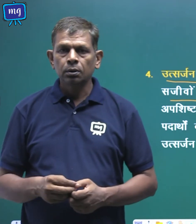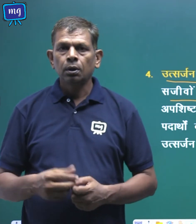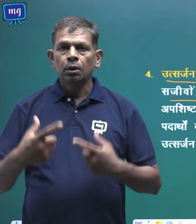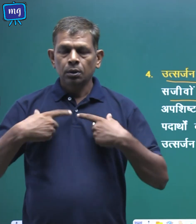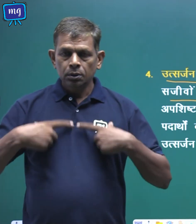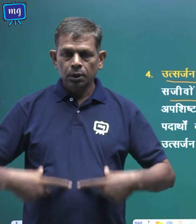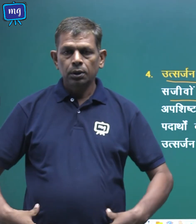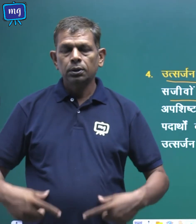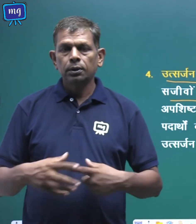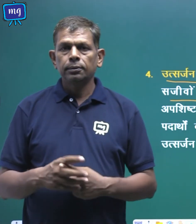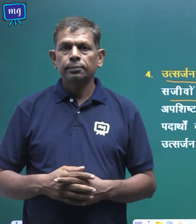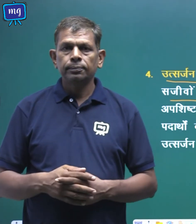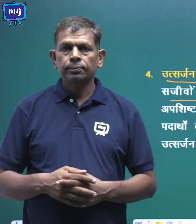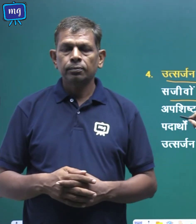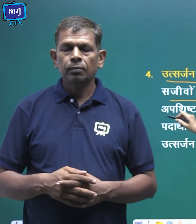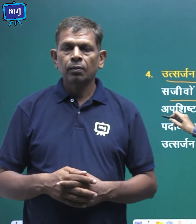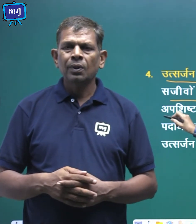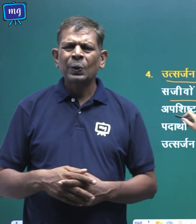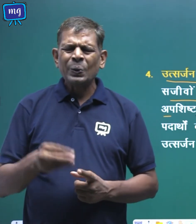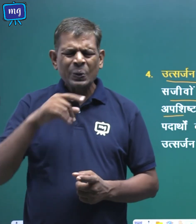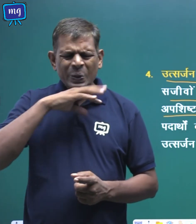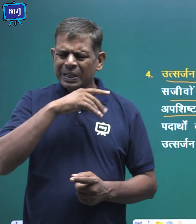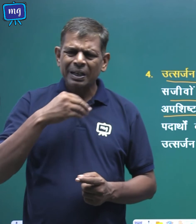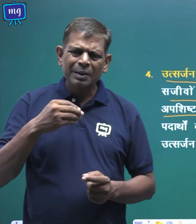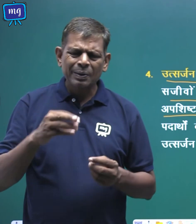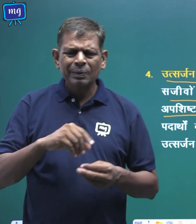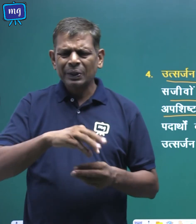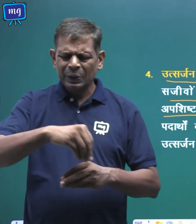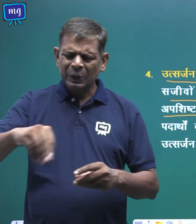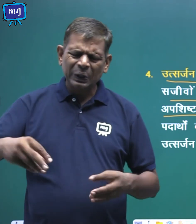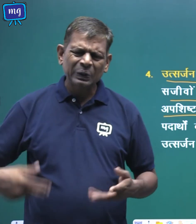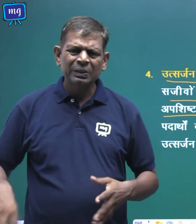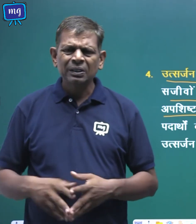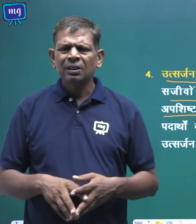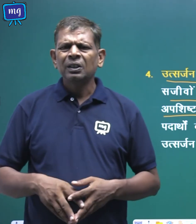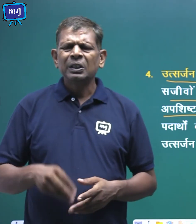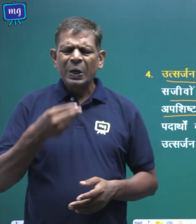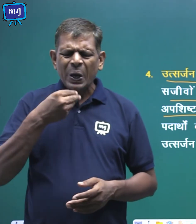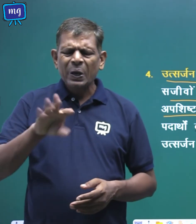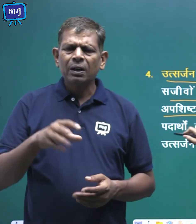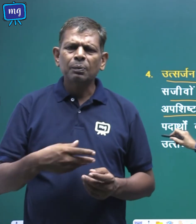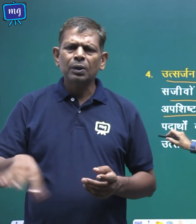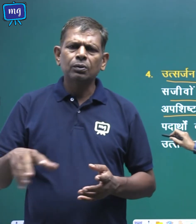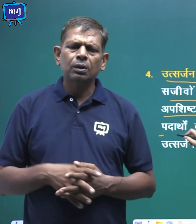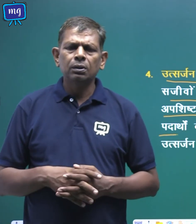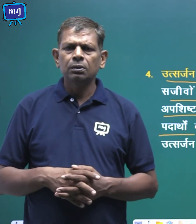शरीर से अपशिष्ट पदार्थों या व्यर्थ पदार्थों का